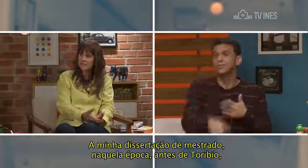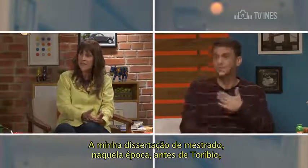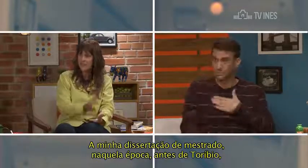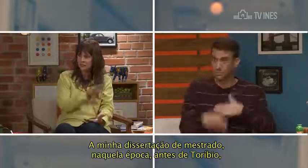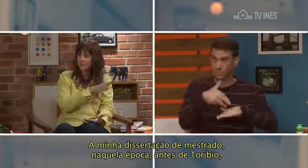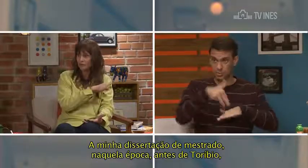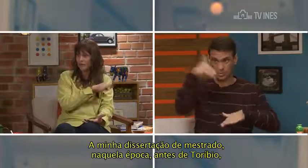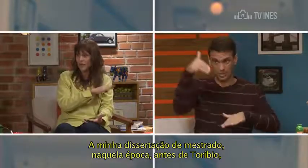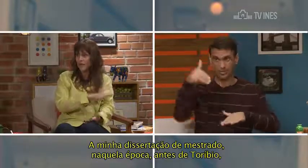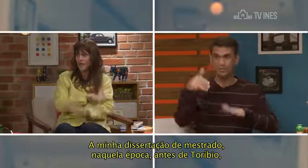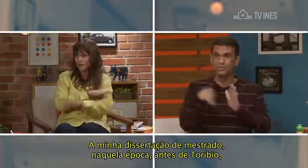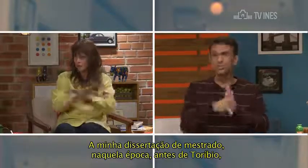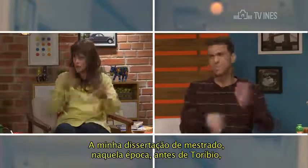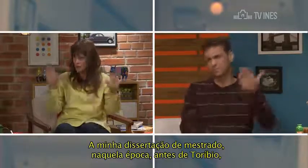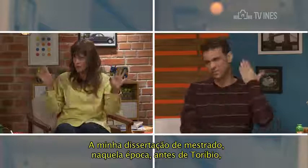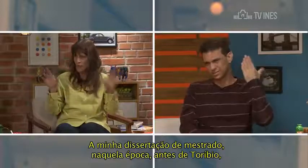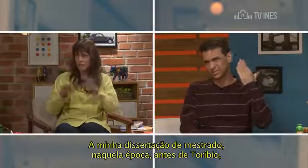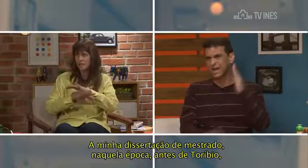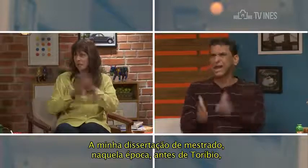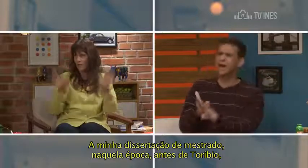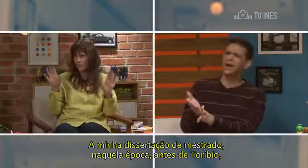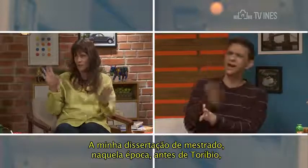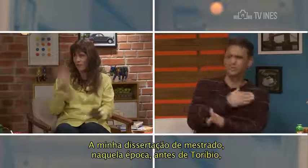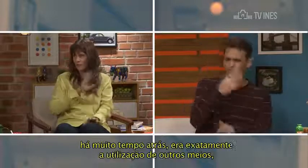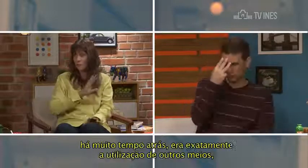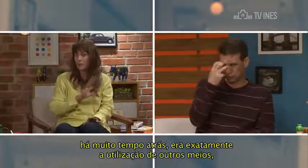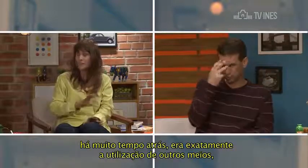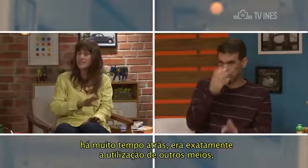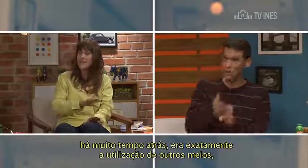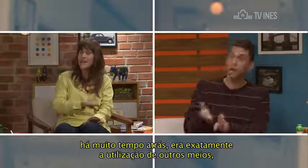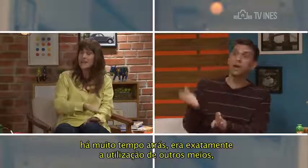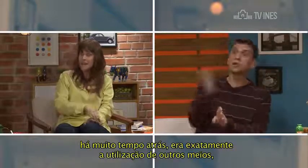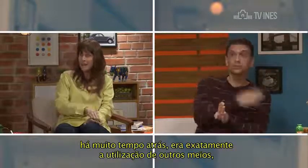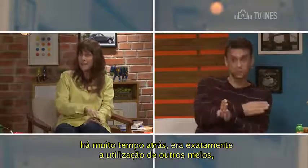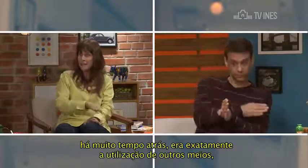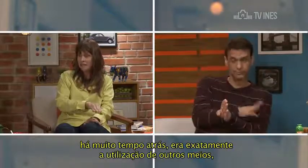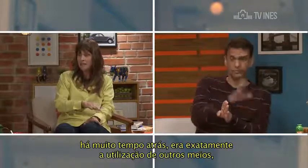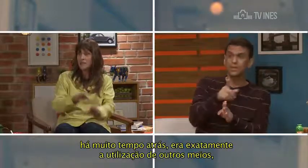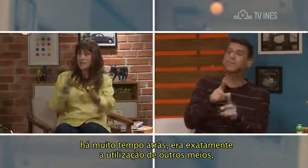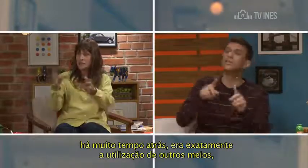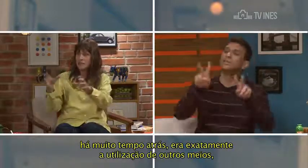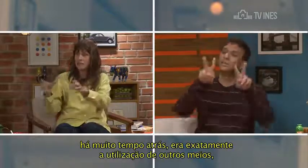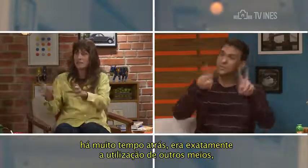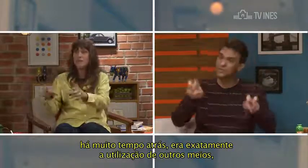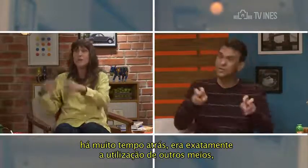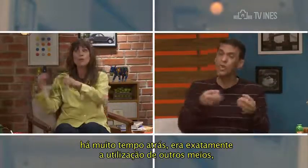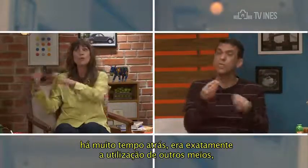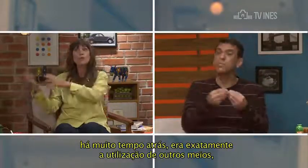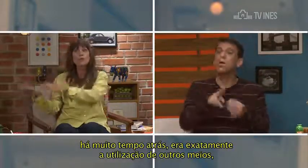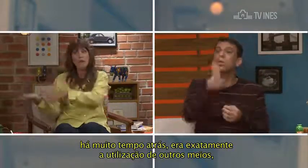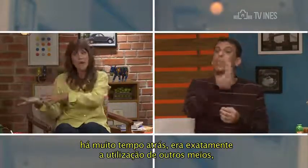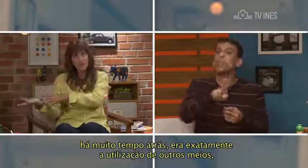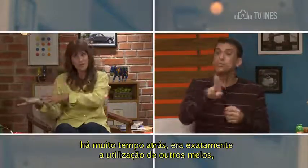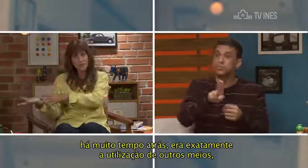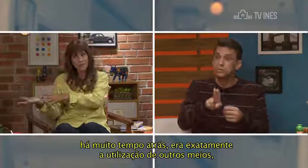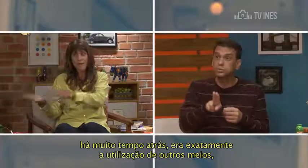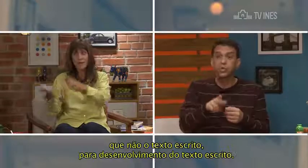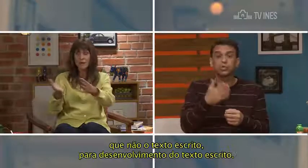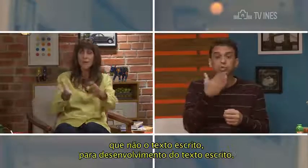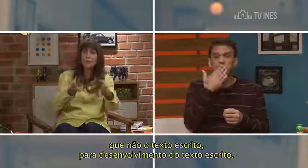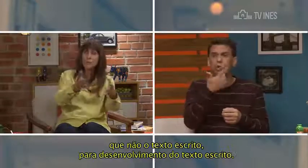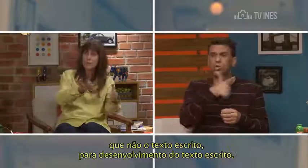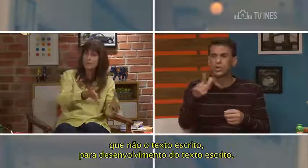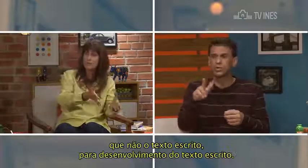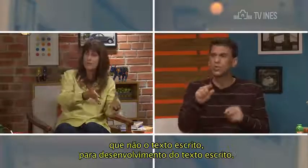dissertação de mestrado naquela época, antes de Toribio, há muito tempo atrás, era exatamente a utilização de outros meios